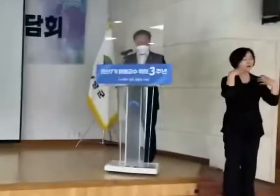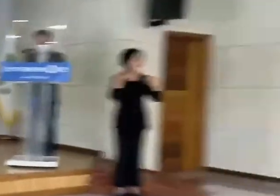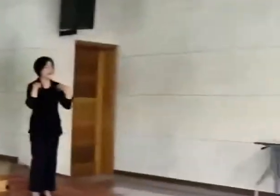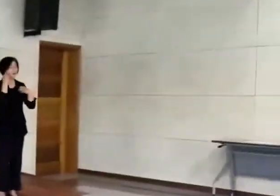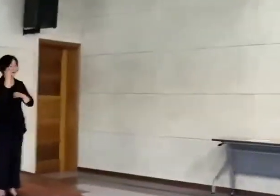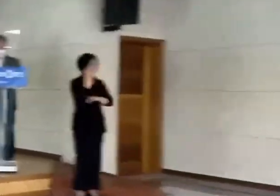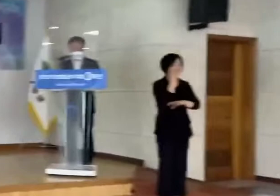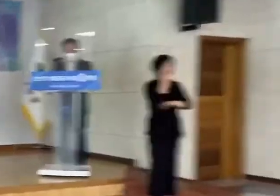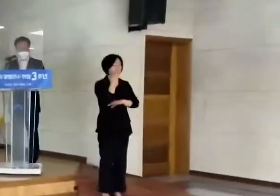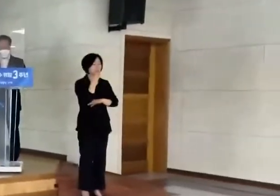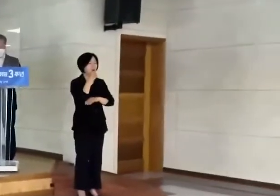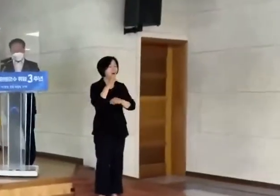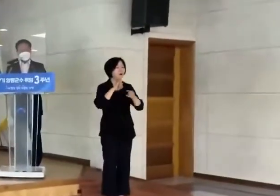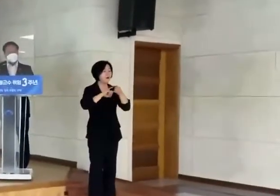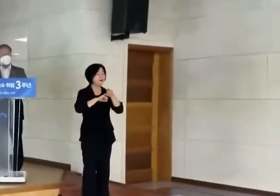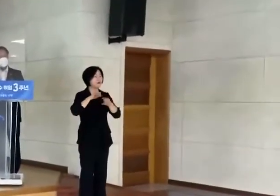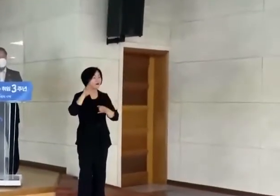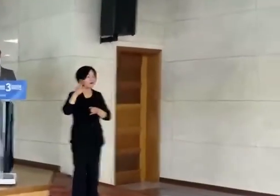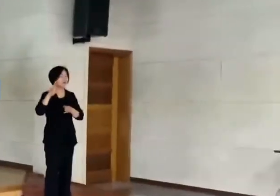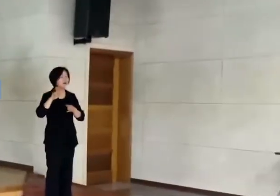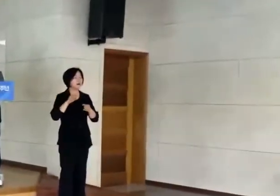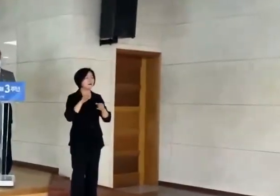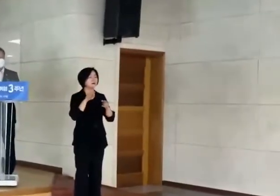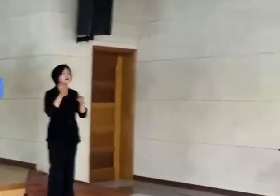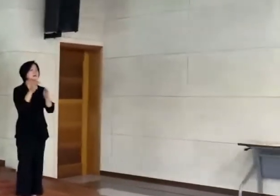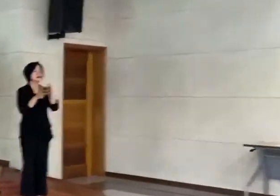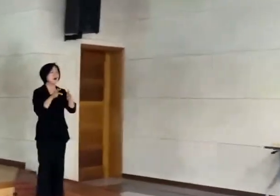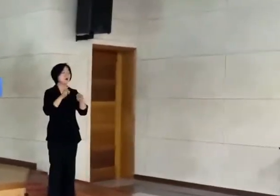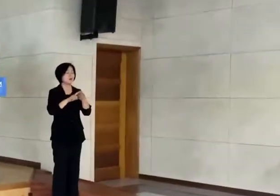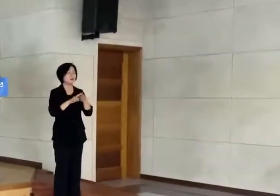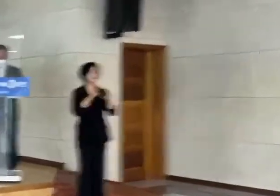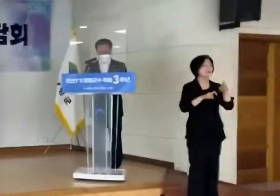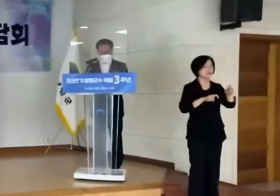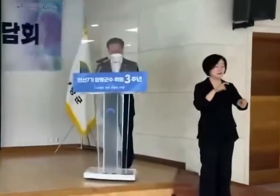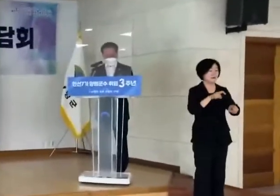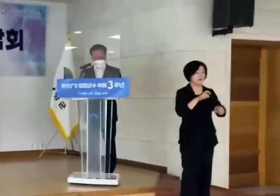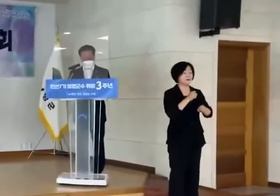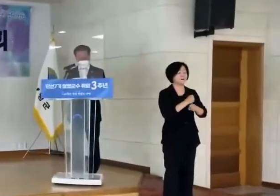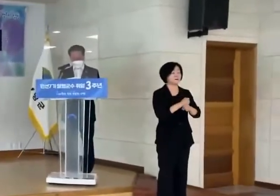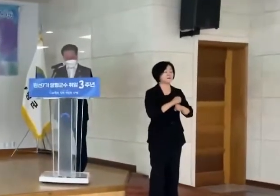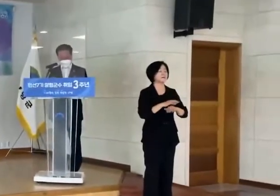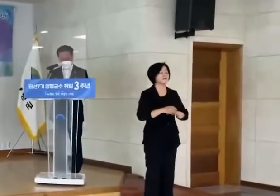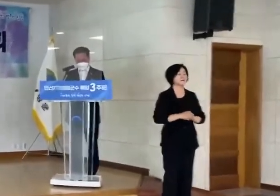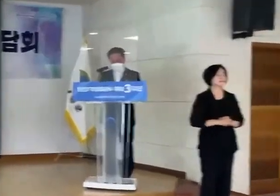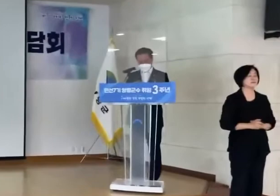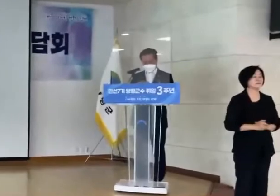바탕으로 공약 사업을 차질없이 실천해 나가겠습니다.